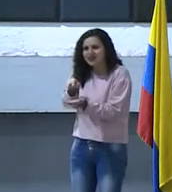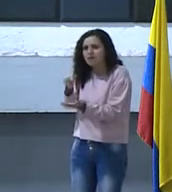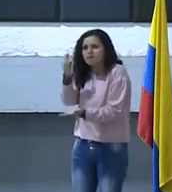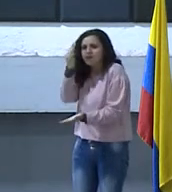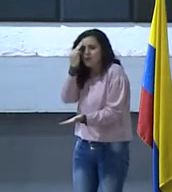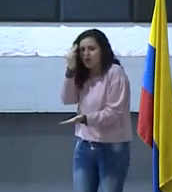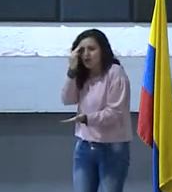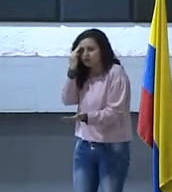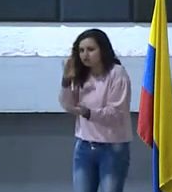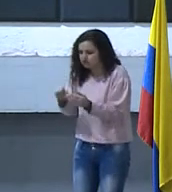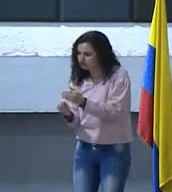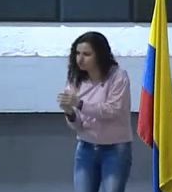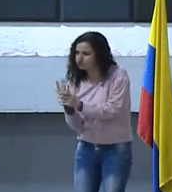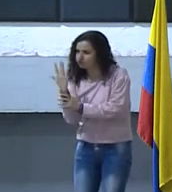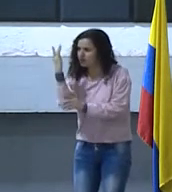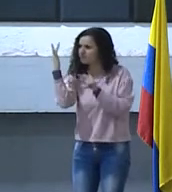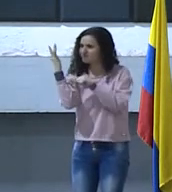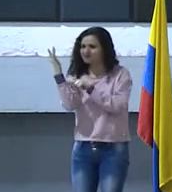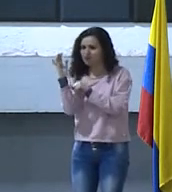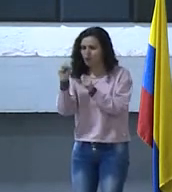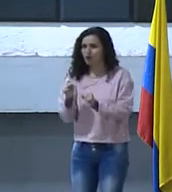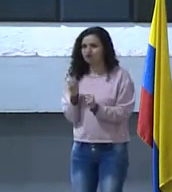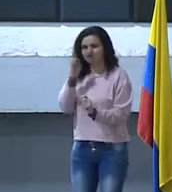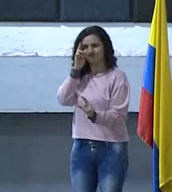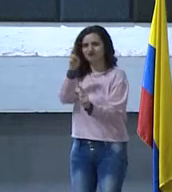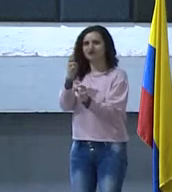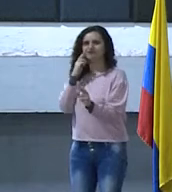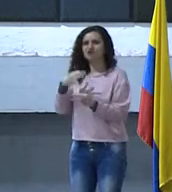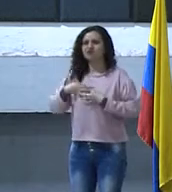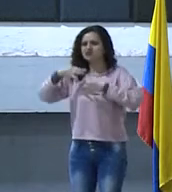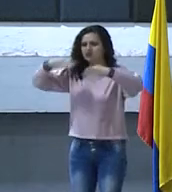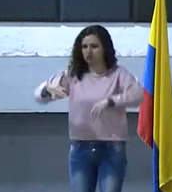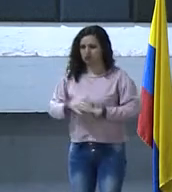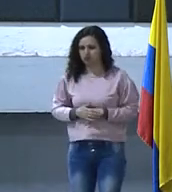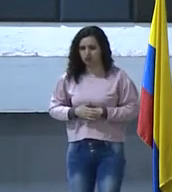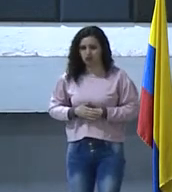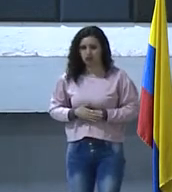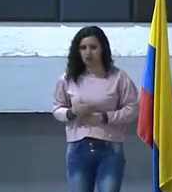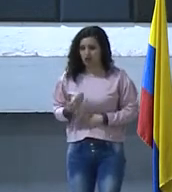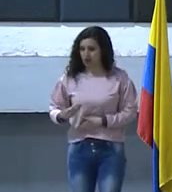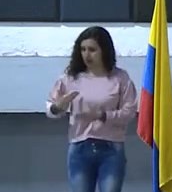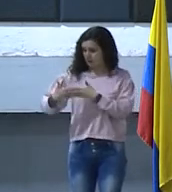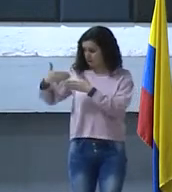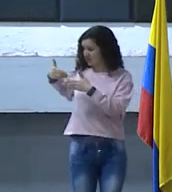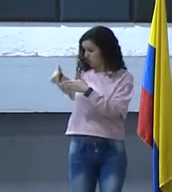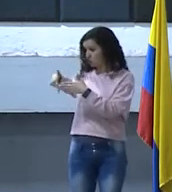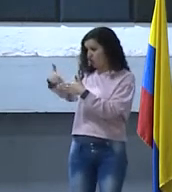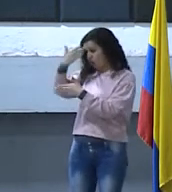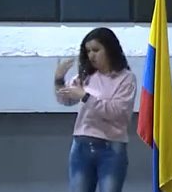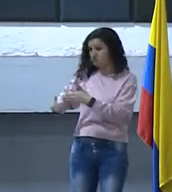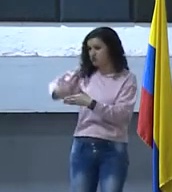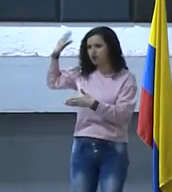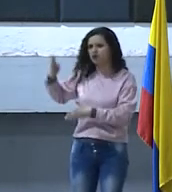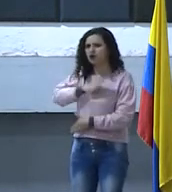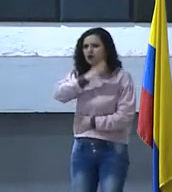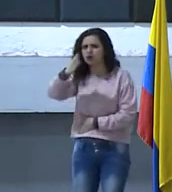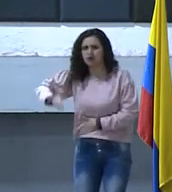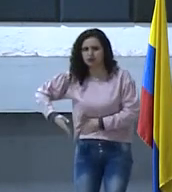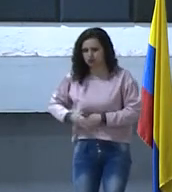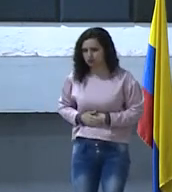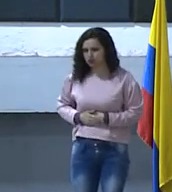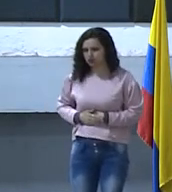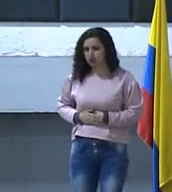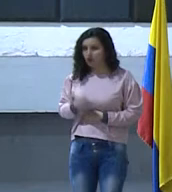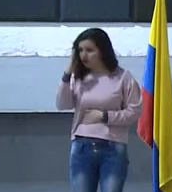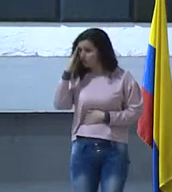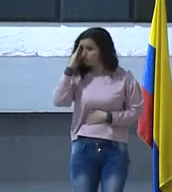dignidad nunca más olvidar nuestro pasado construiremos nuestro futuro y